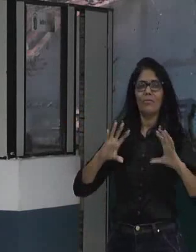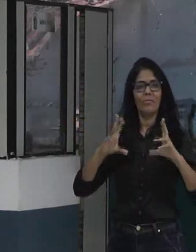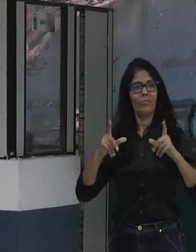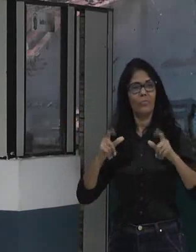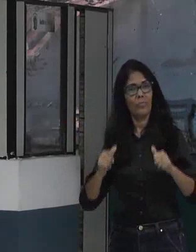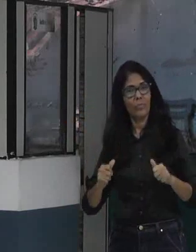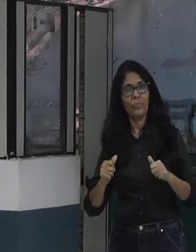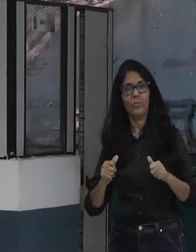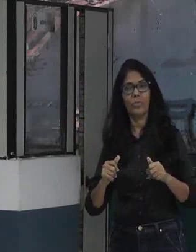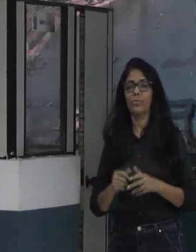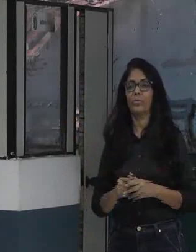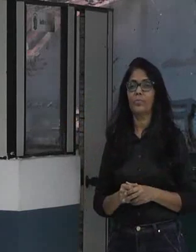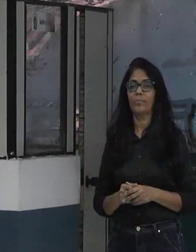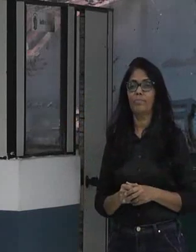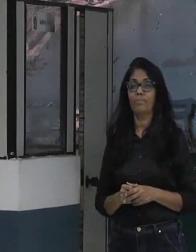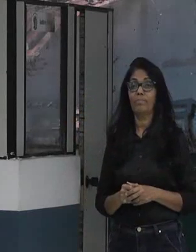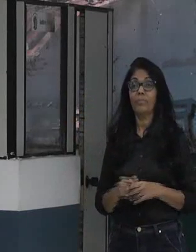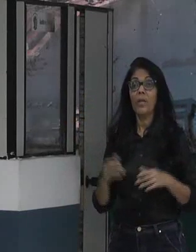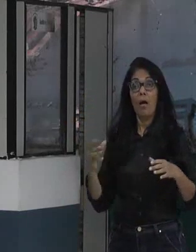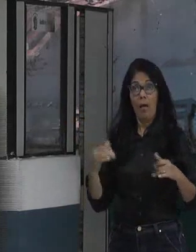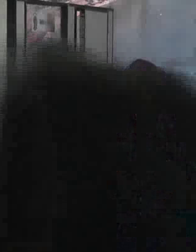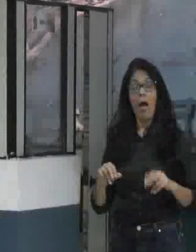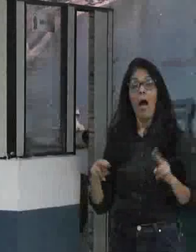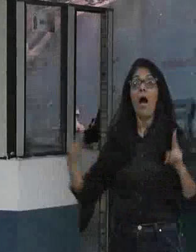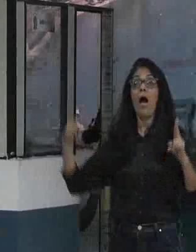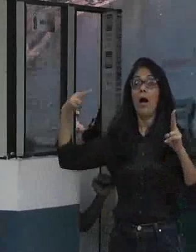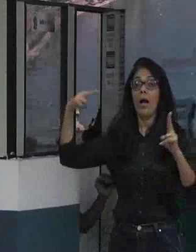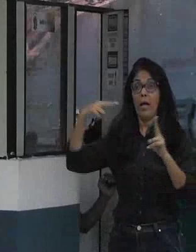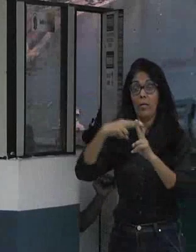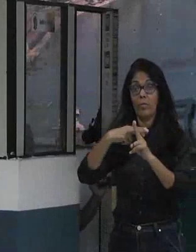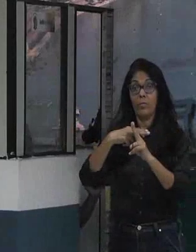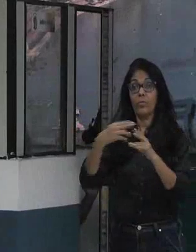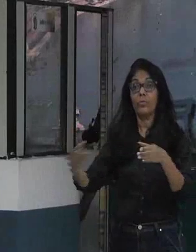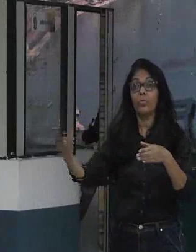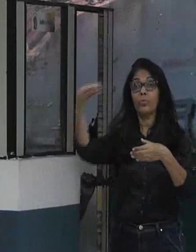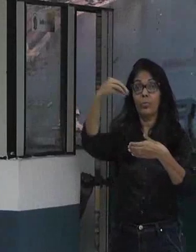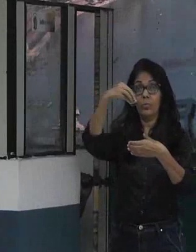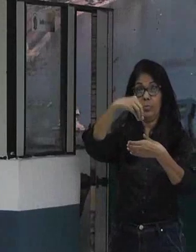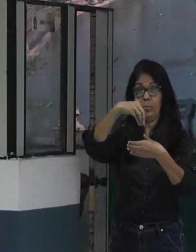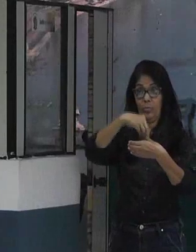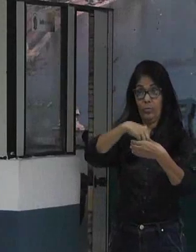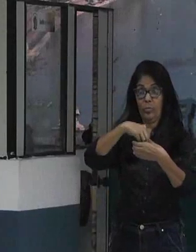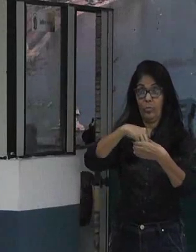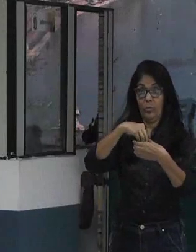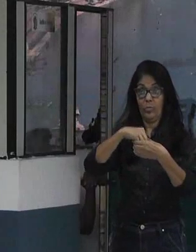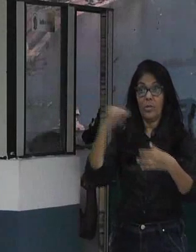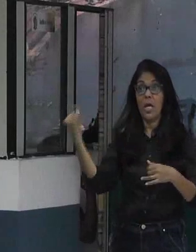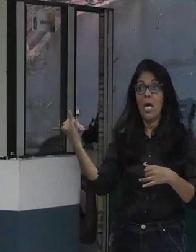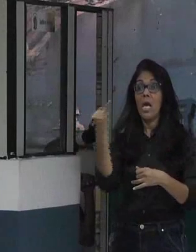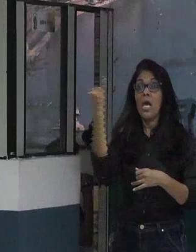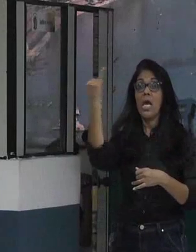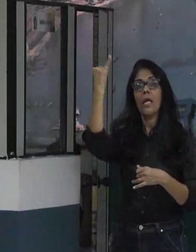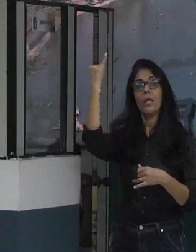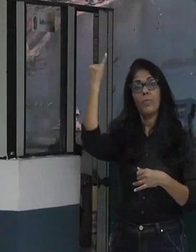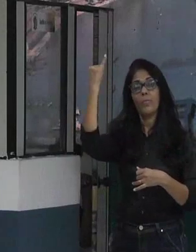Santa Cruz passou a integrar um dos principais rankings universitários do